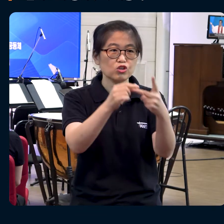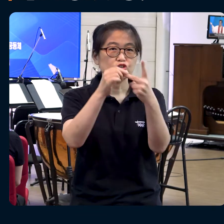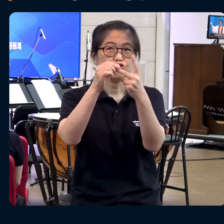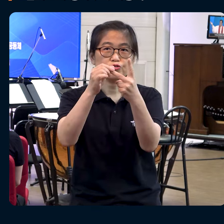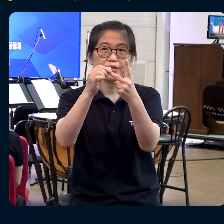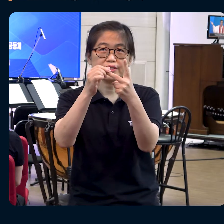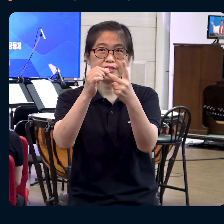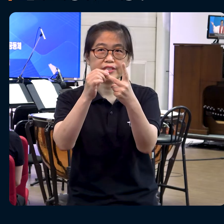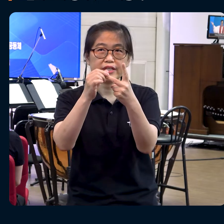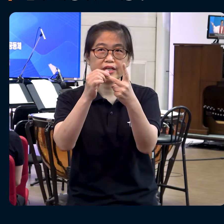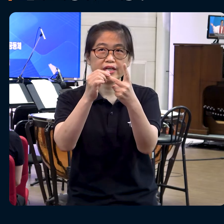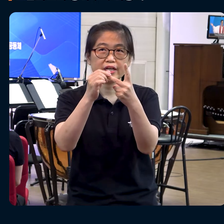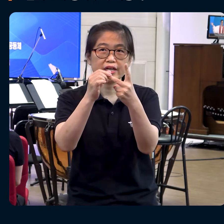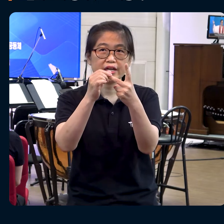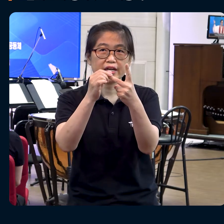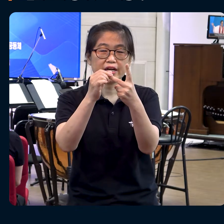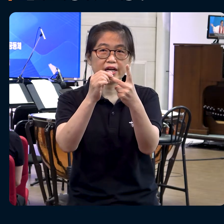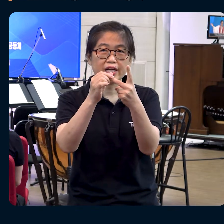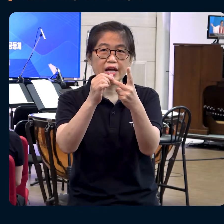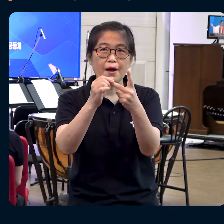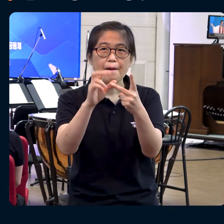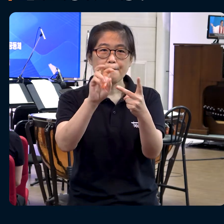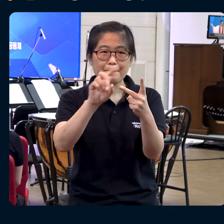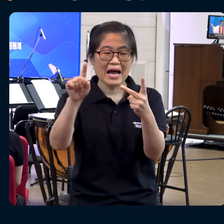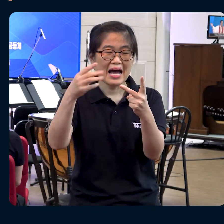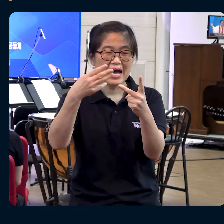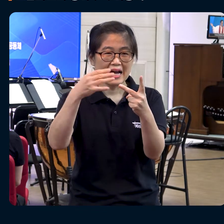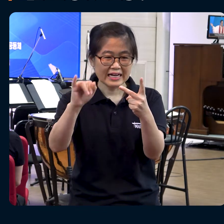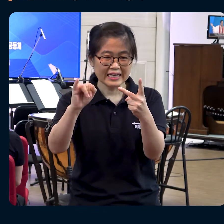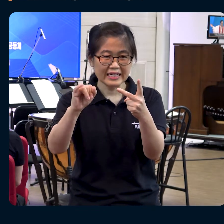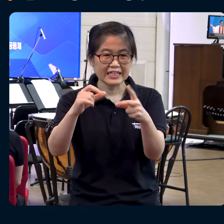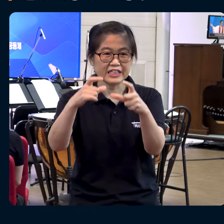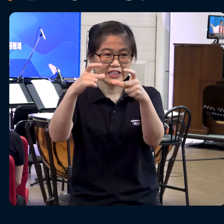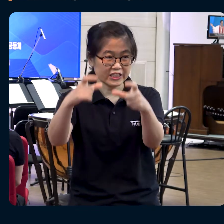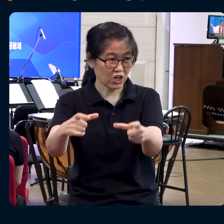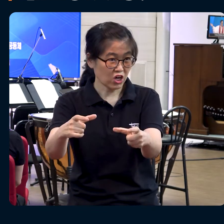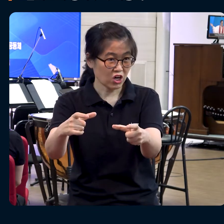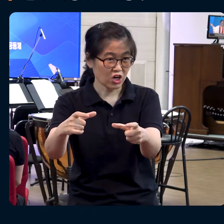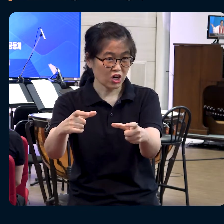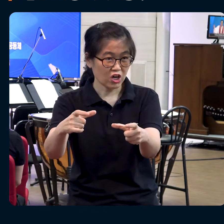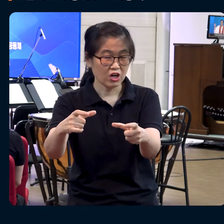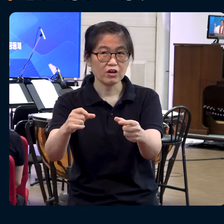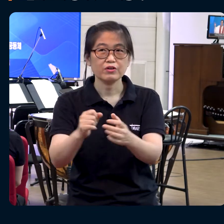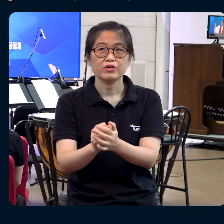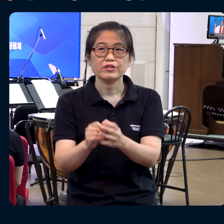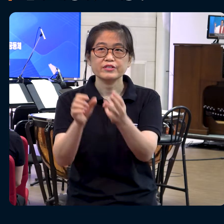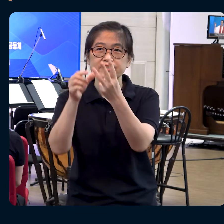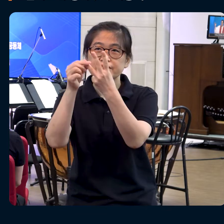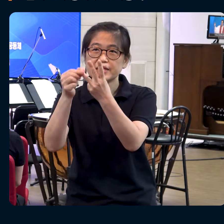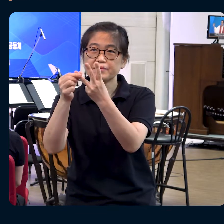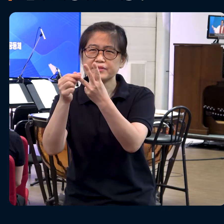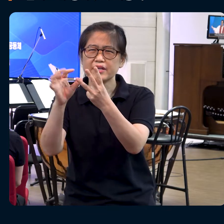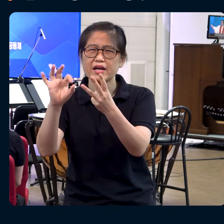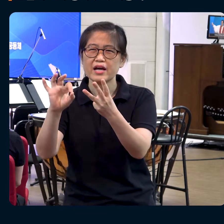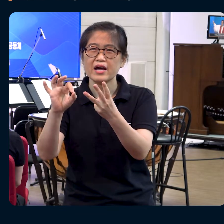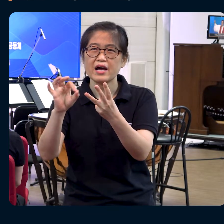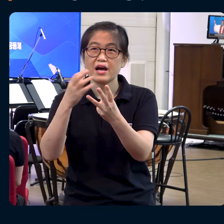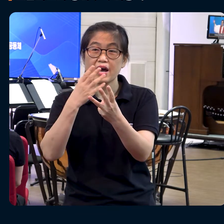하나는 유프라테스강 옆에 있는 마리라는 곳에서 나온 거예요. 마리. 그리고 또